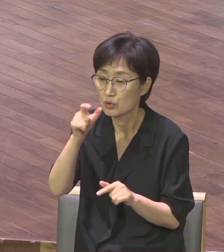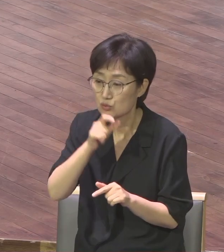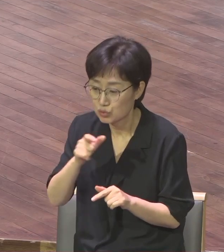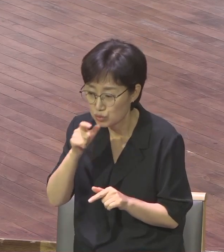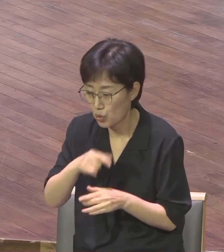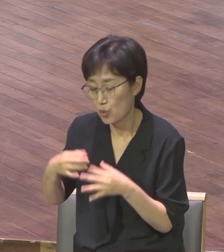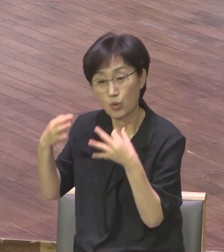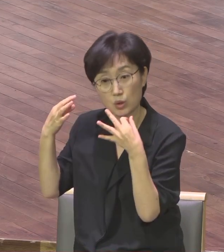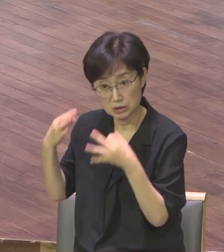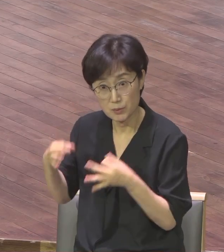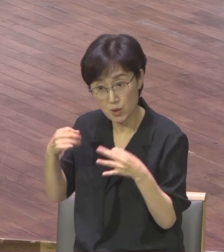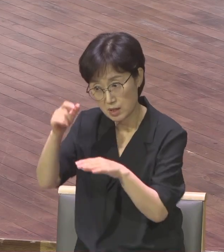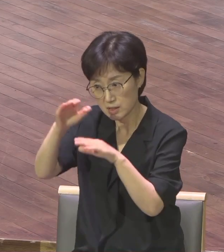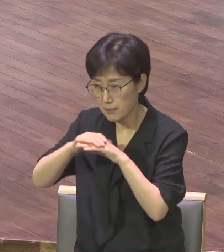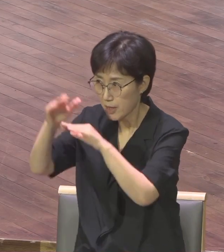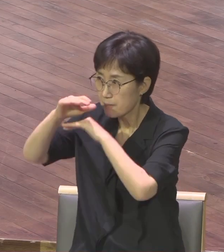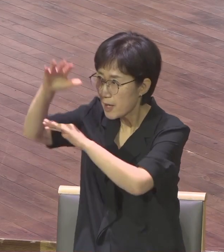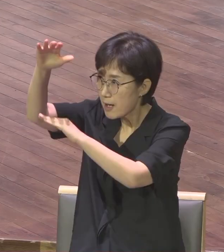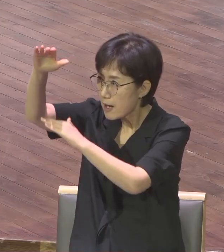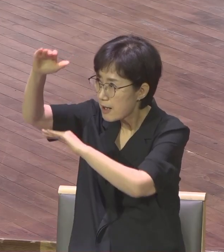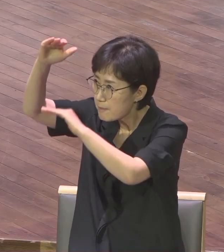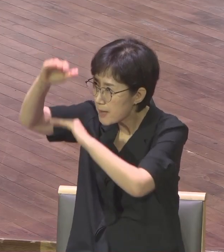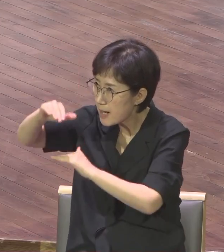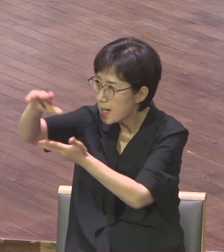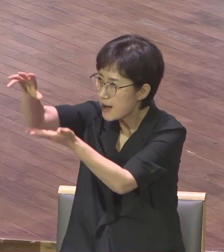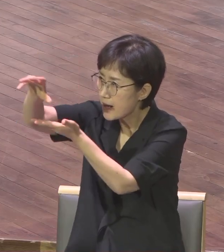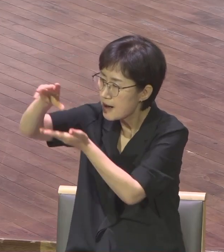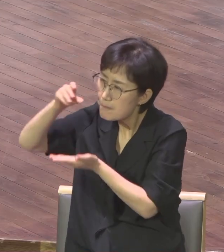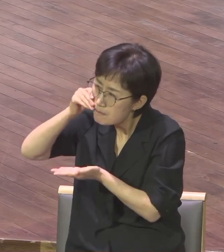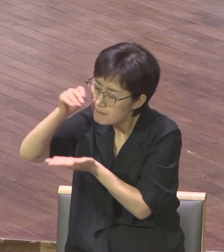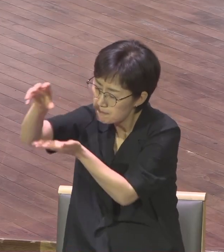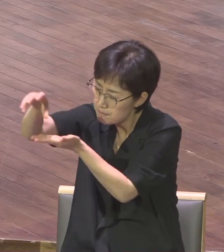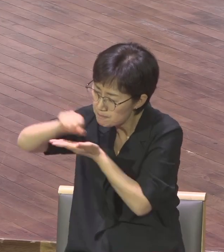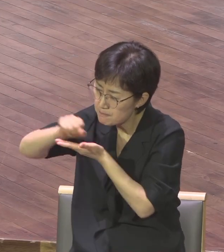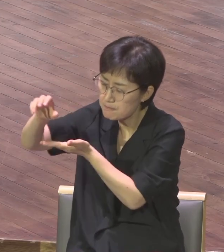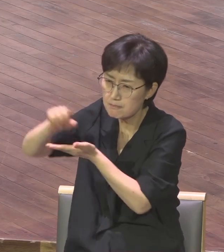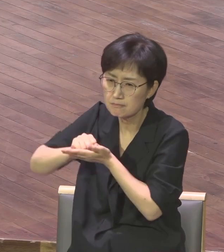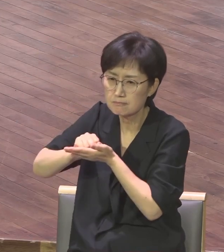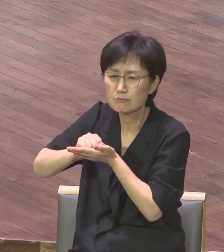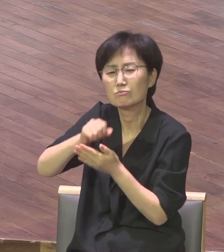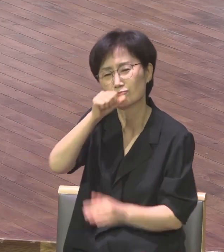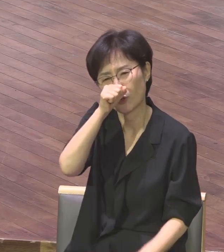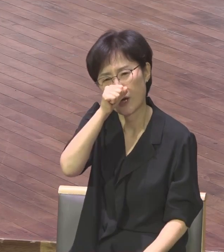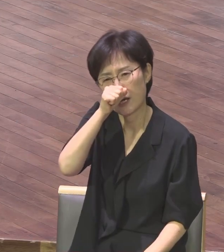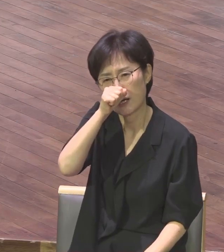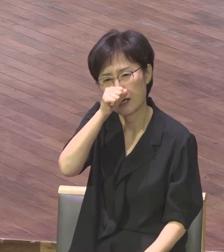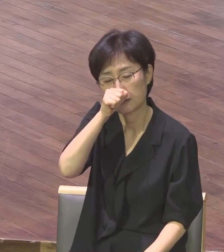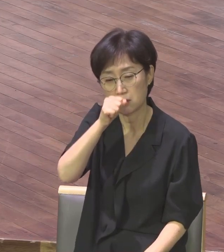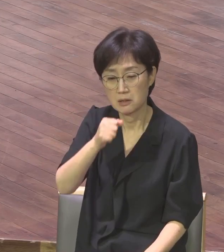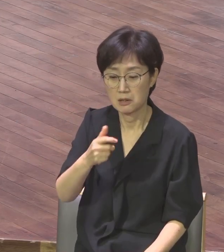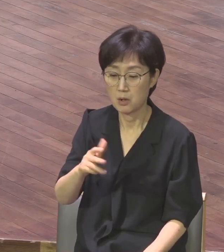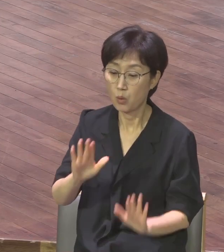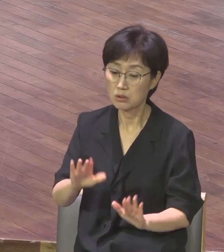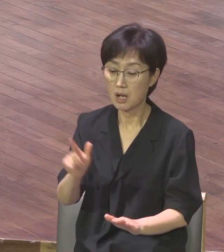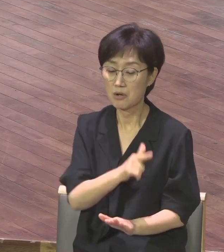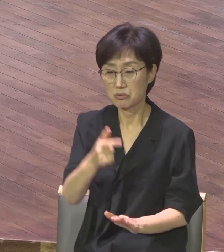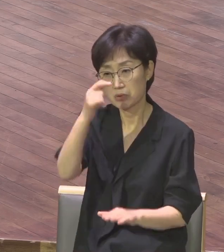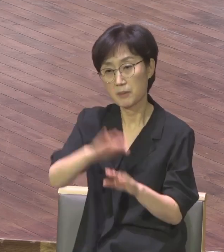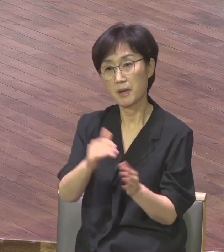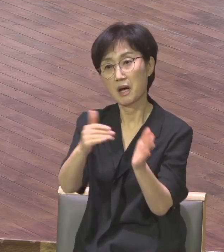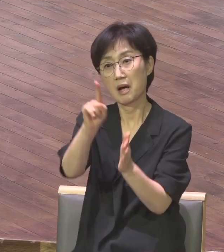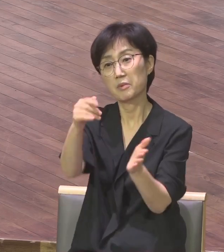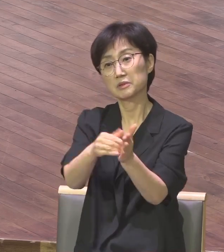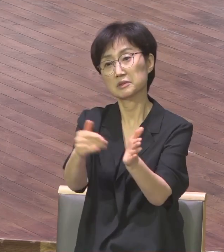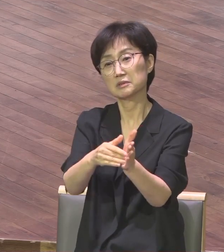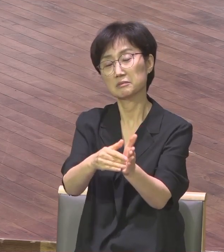적용하면 되는데 그 적용 어떻게 하는지도 몰라. 그냥 그걸 끝이에요. 그냥 한 번에 일회성으로 다 끝나. 그러니까